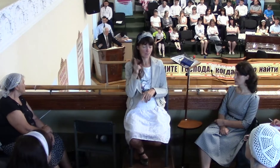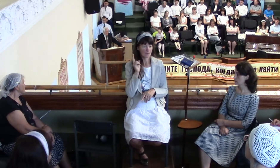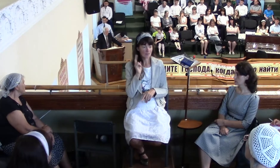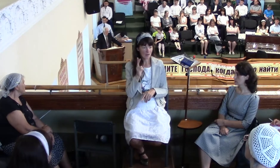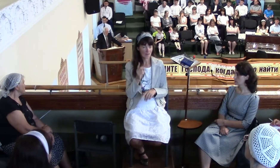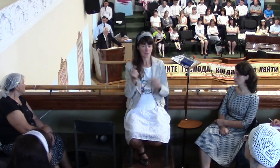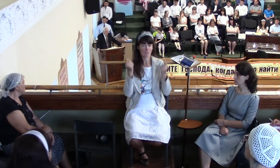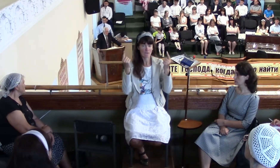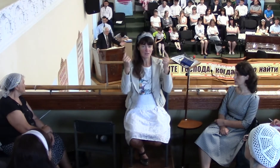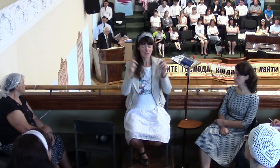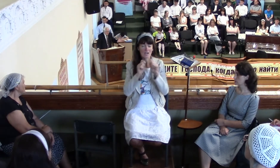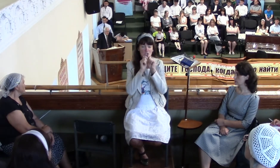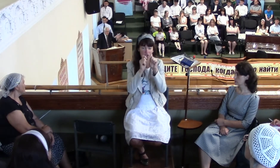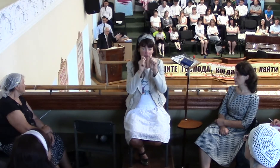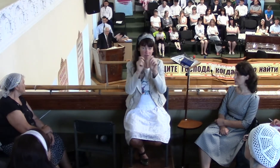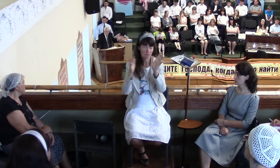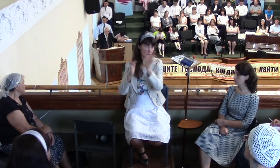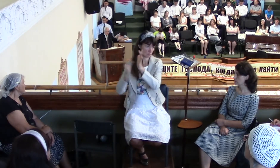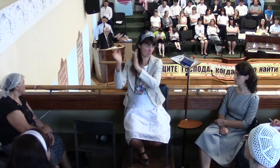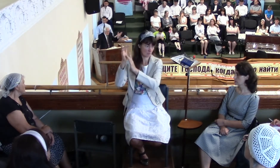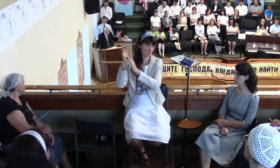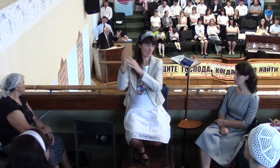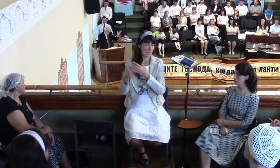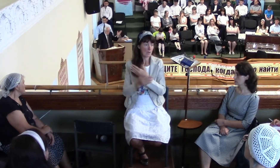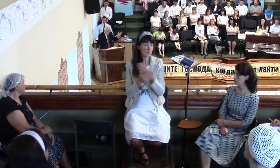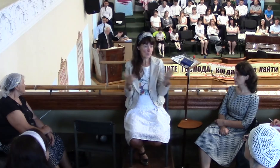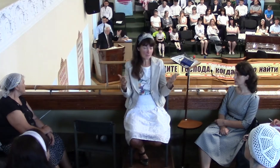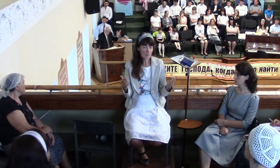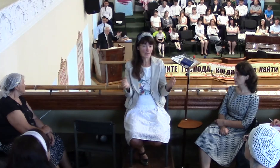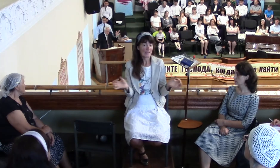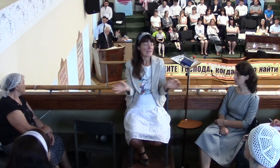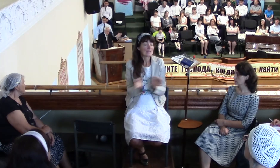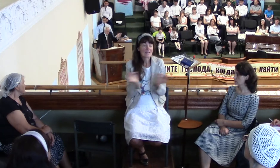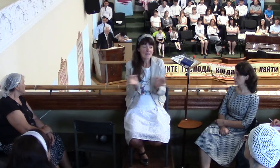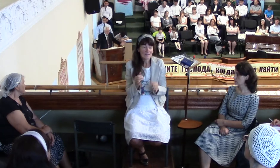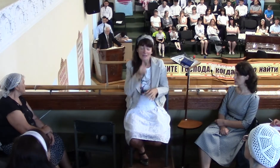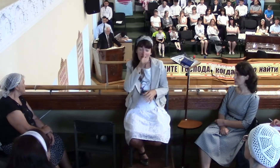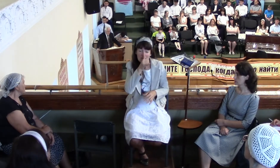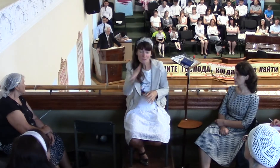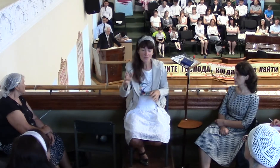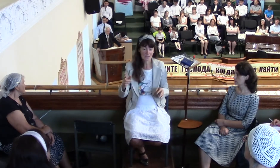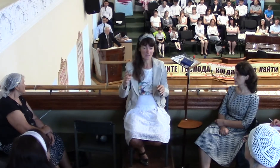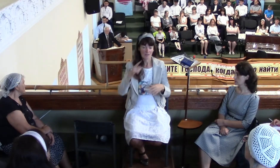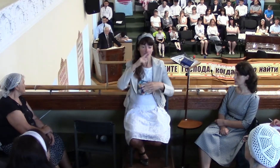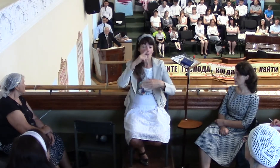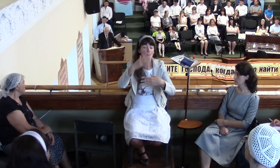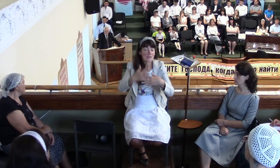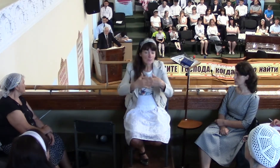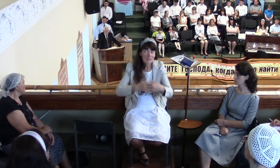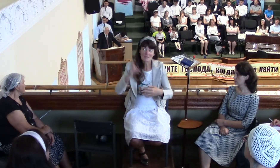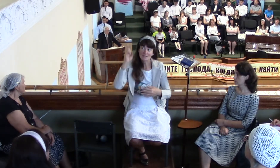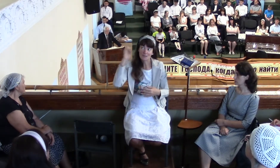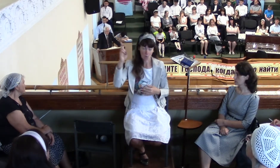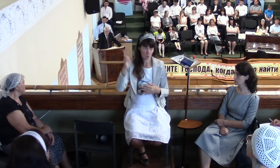не смогли приблизиться к Нему, наслаждаться в молитве, общением с Ним, иметь с Ним